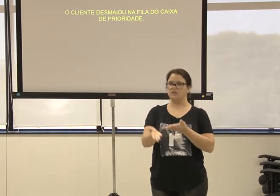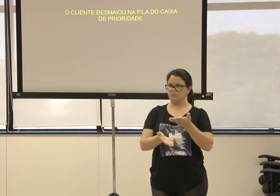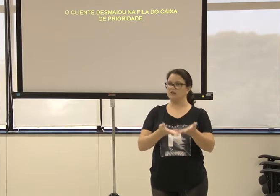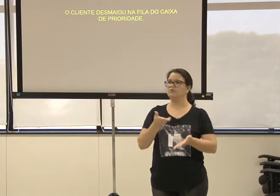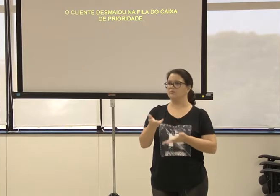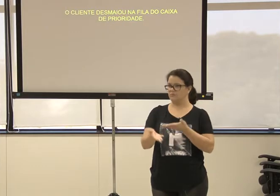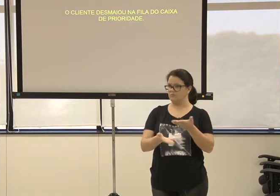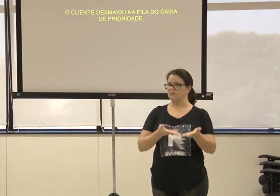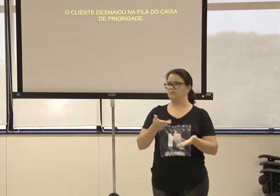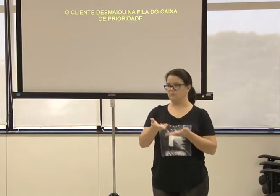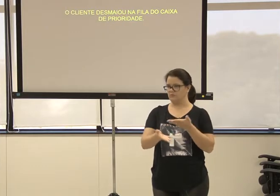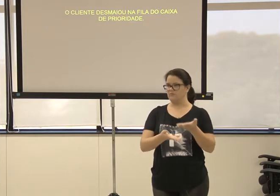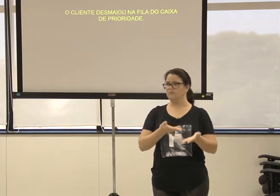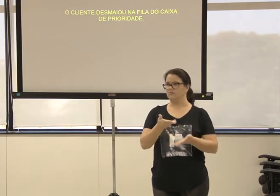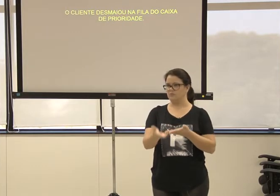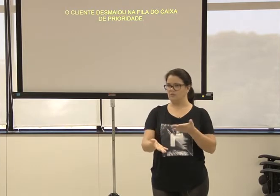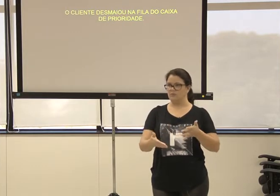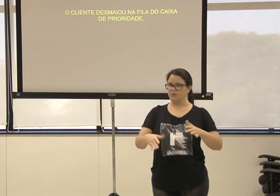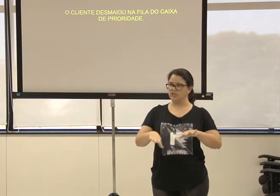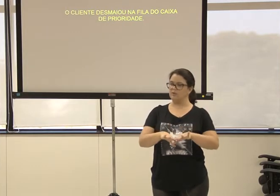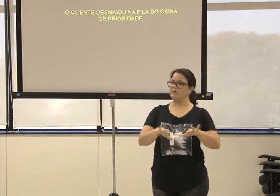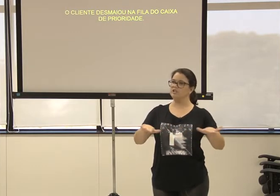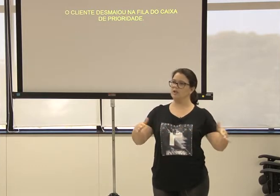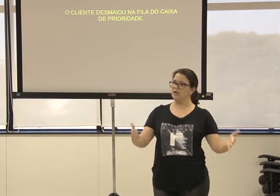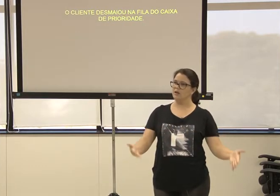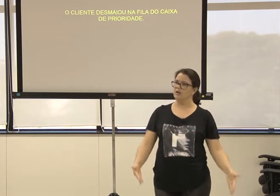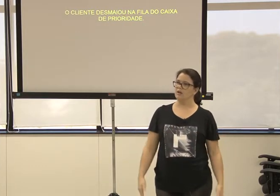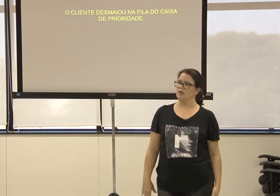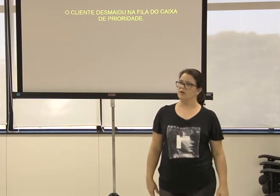atendimento. Porque geralmente tem.